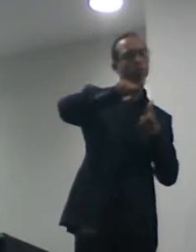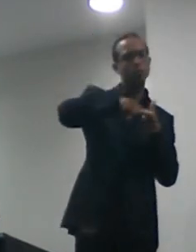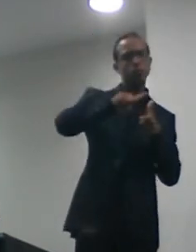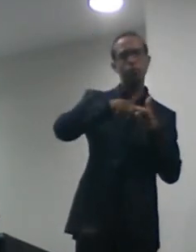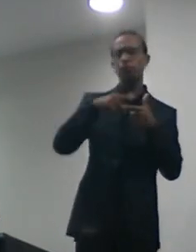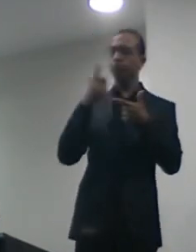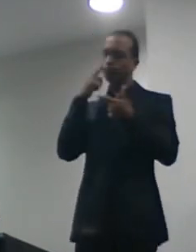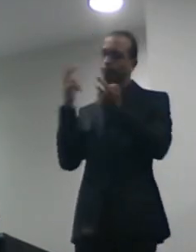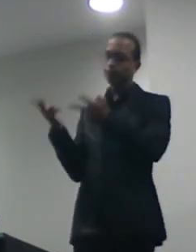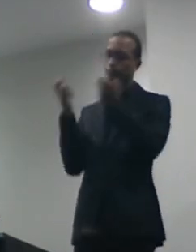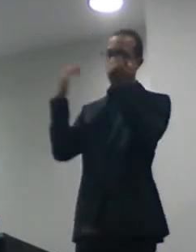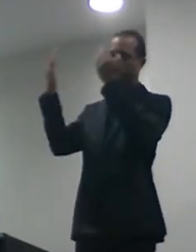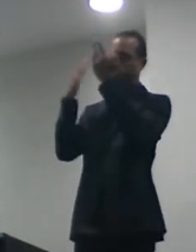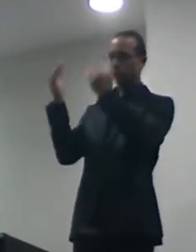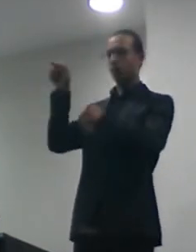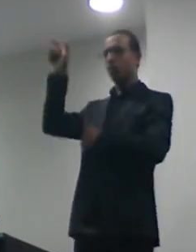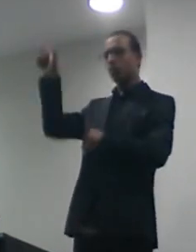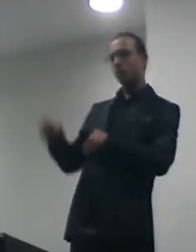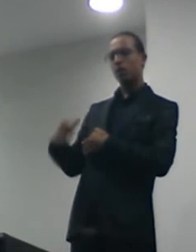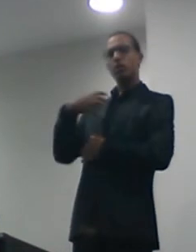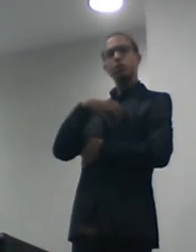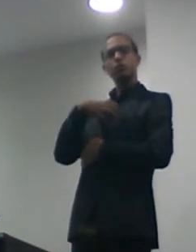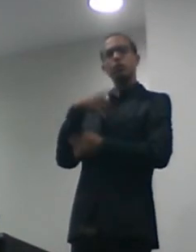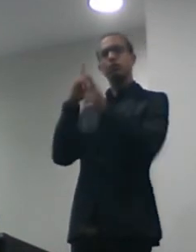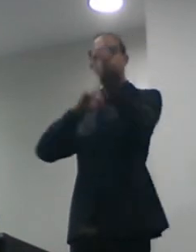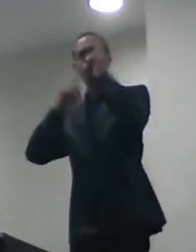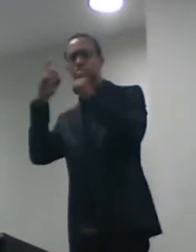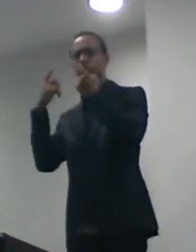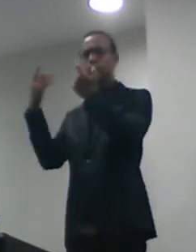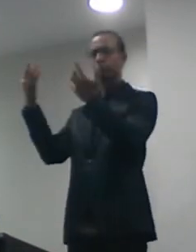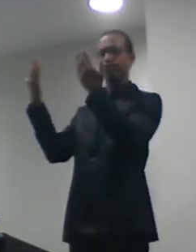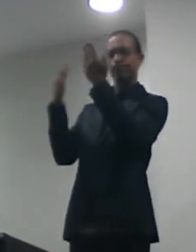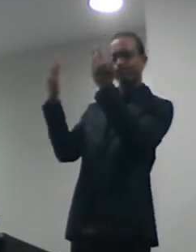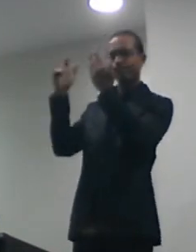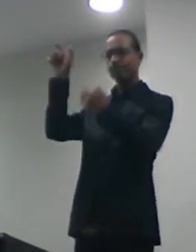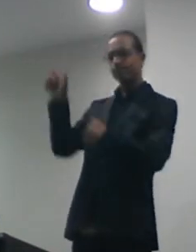suas impressões na fala, na expressão facial.